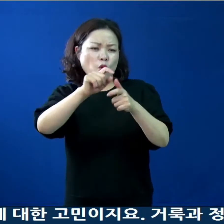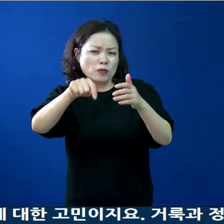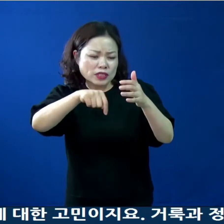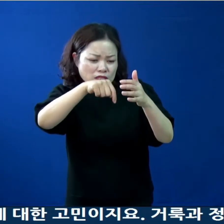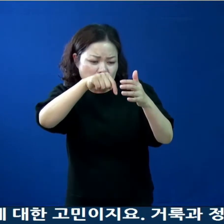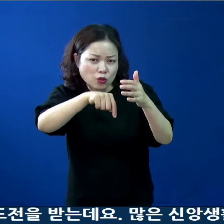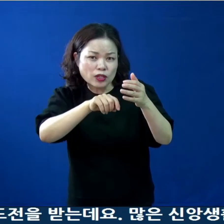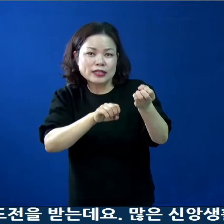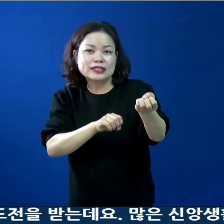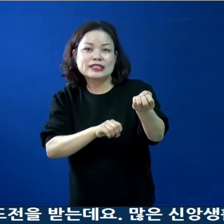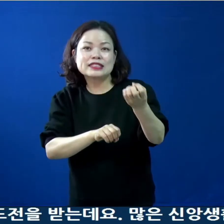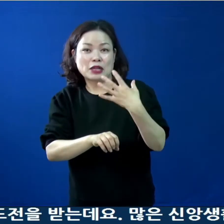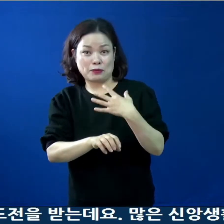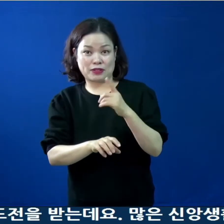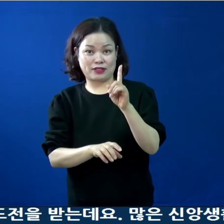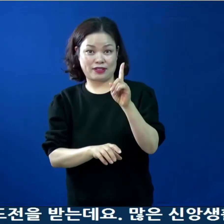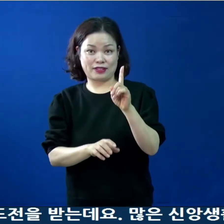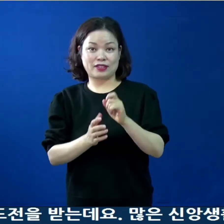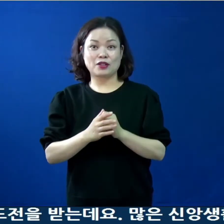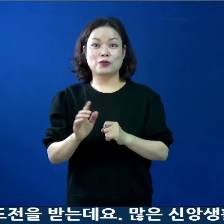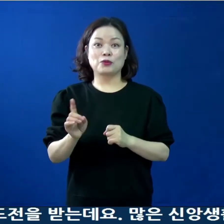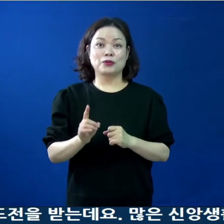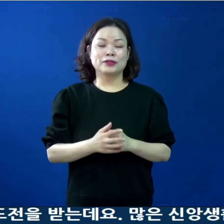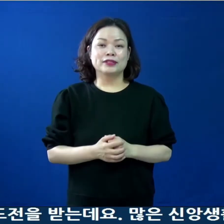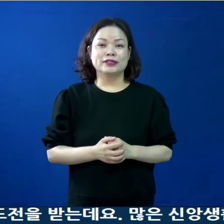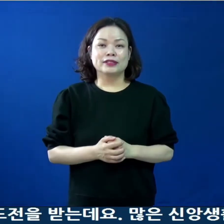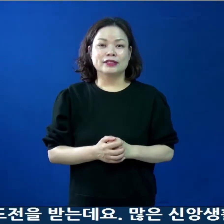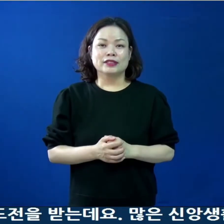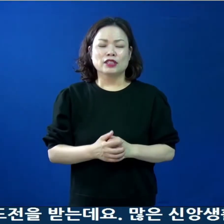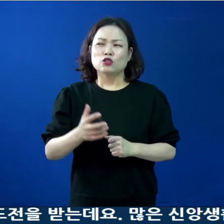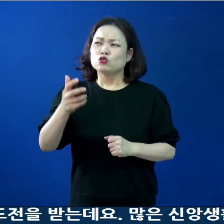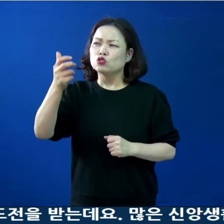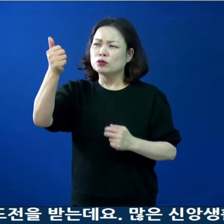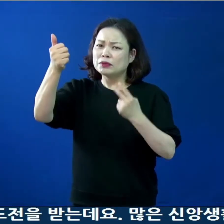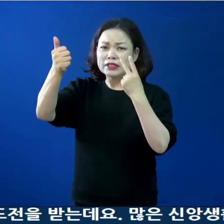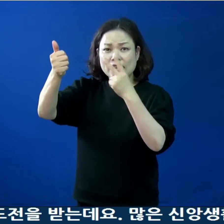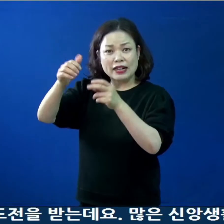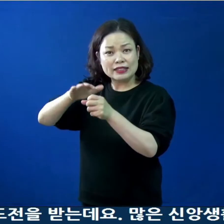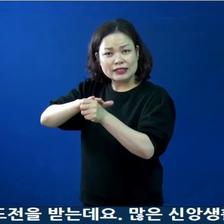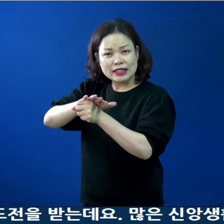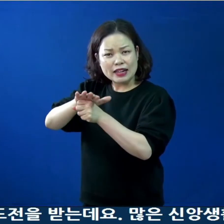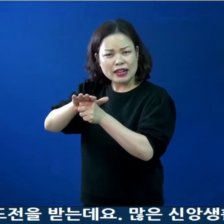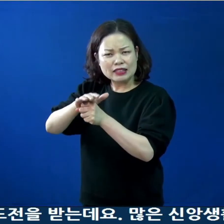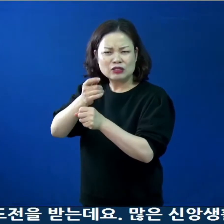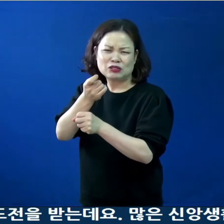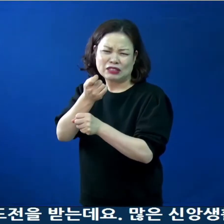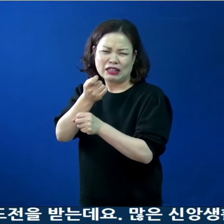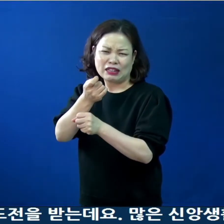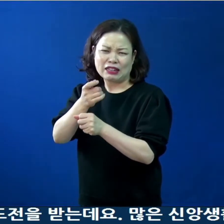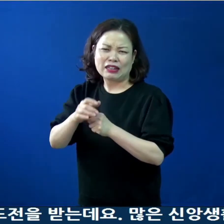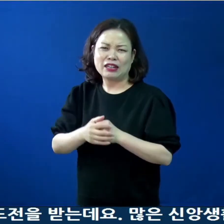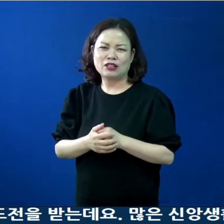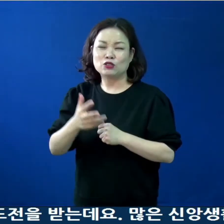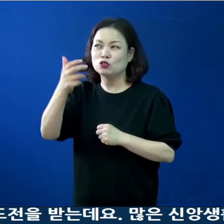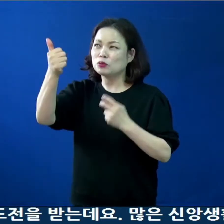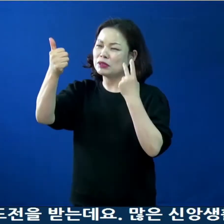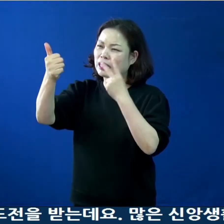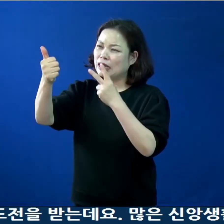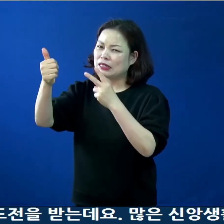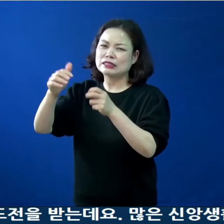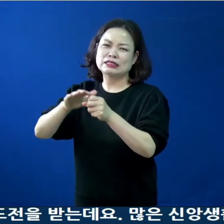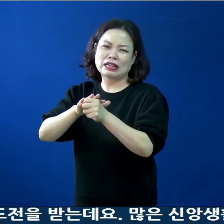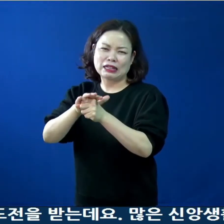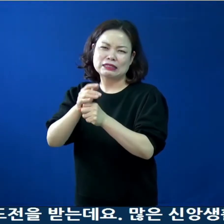저의 답은 한 가지인데, 그것은 뭐냐면 주님을 향한 사랑이 너무 작다는 것입니다. 주님을 향한 사랑이 너무